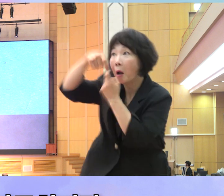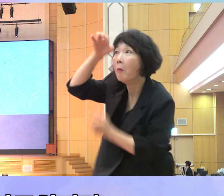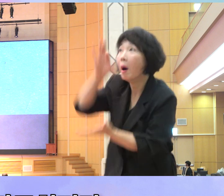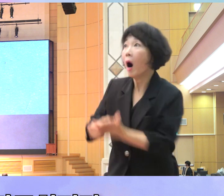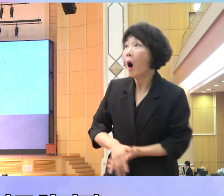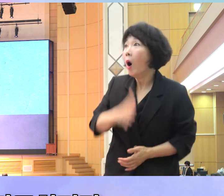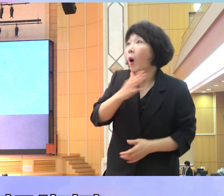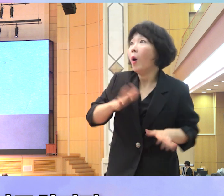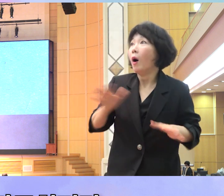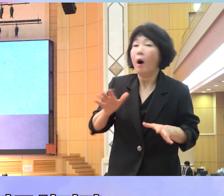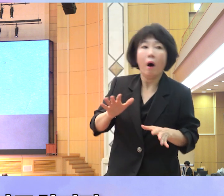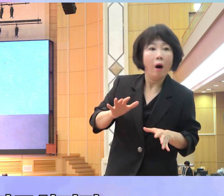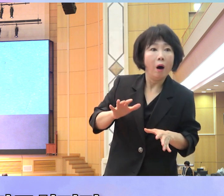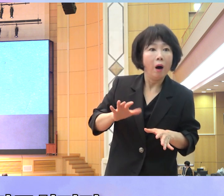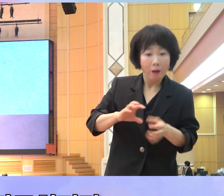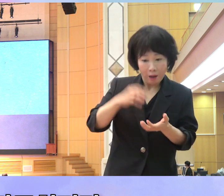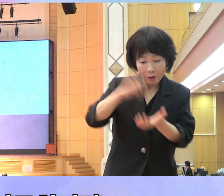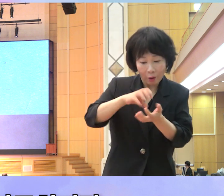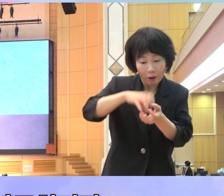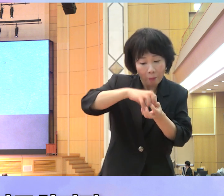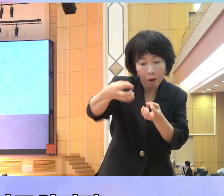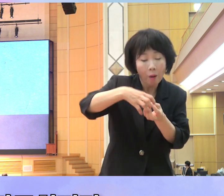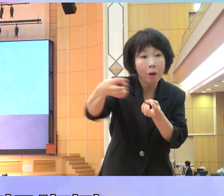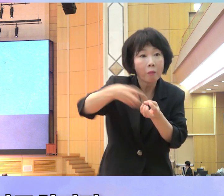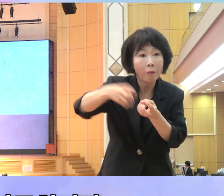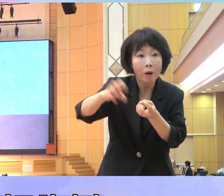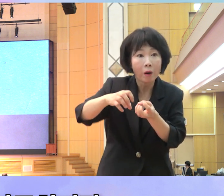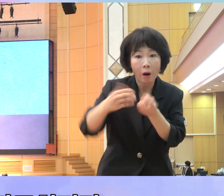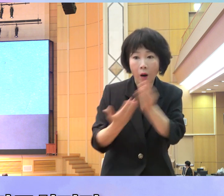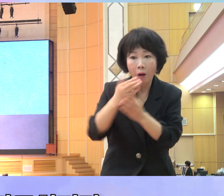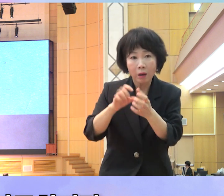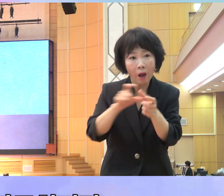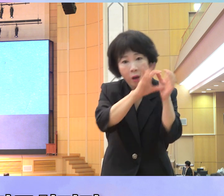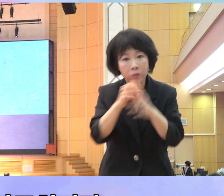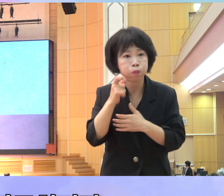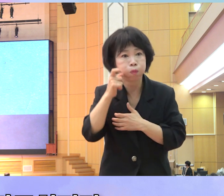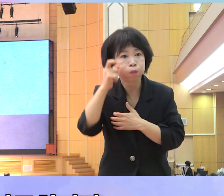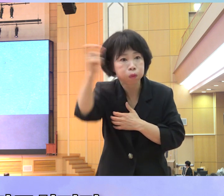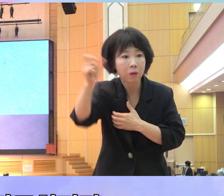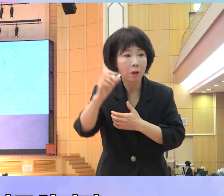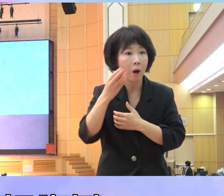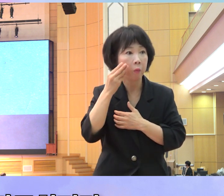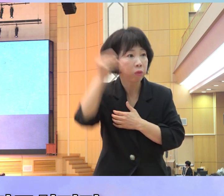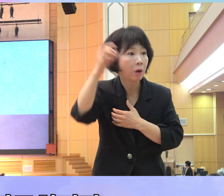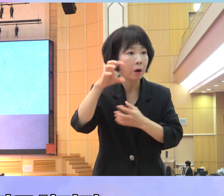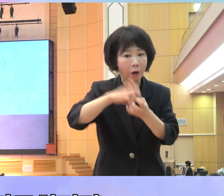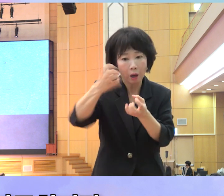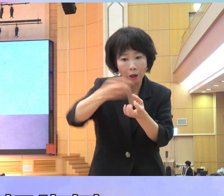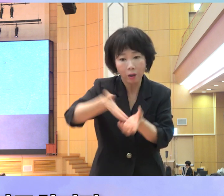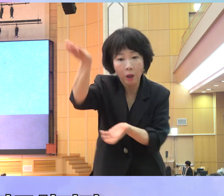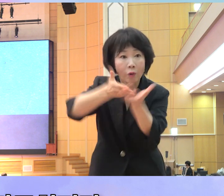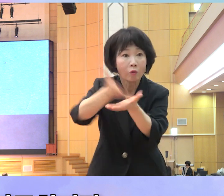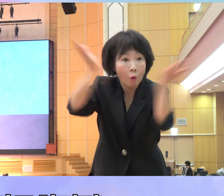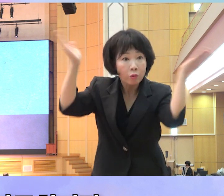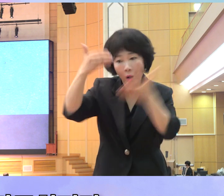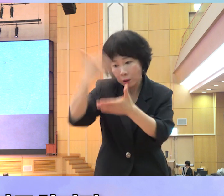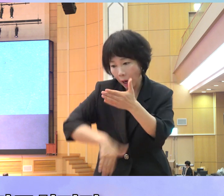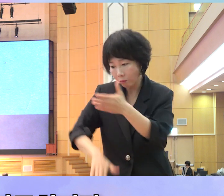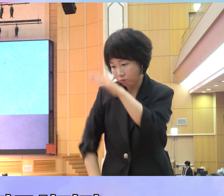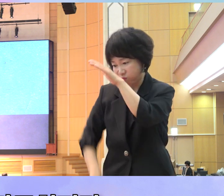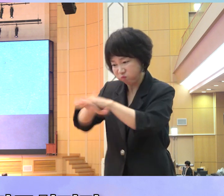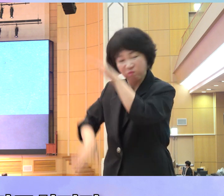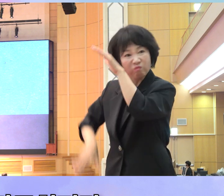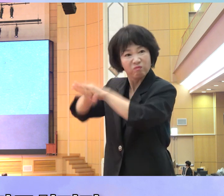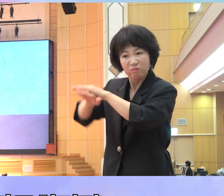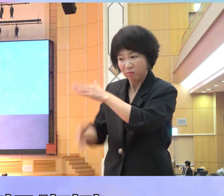생기고, 떡을 또 여기 있는 분들이 다 성찬식을 한 다음에 막 12광주리가 남겼어.